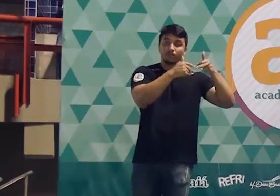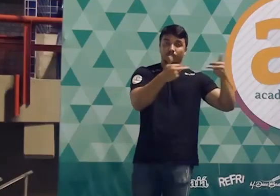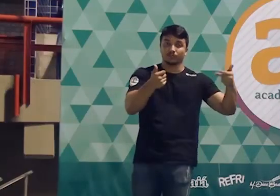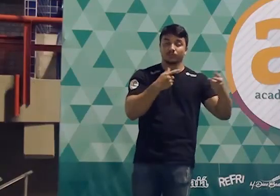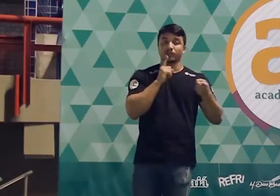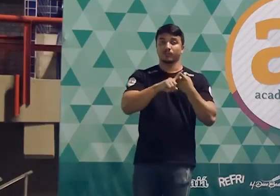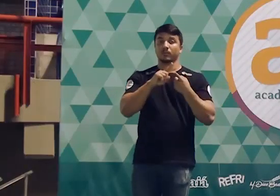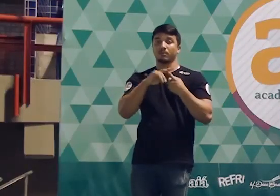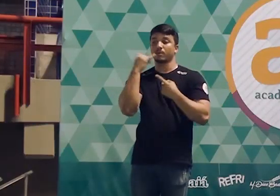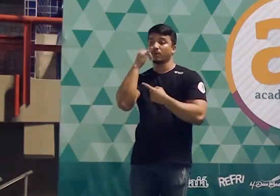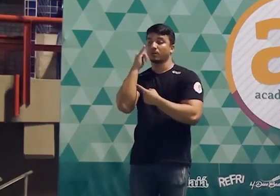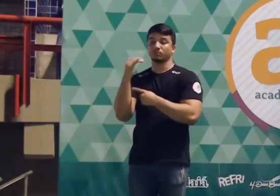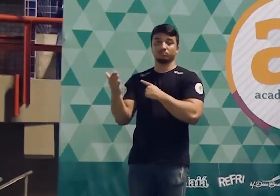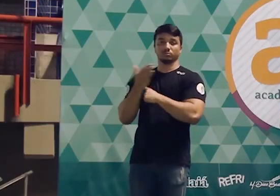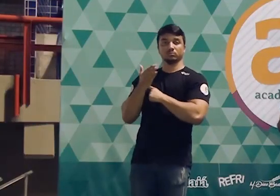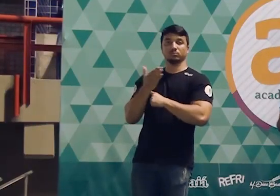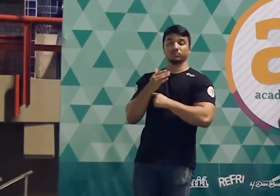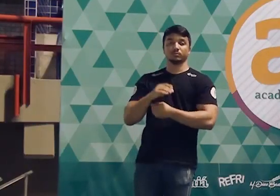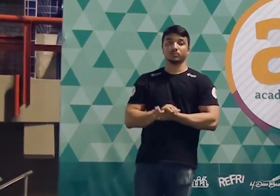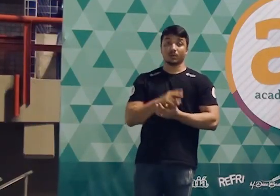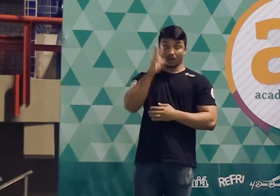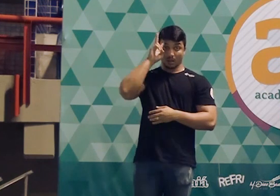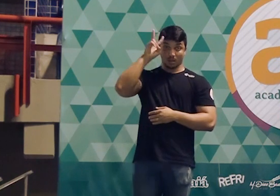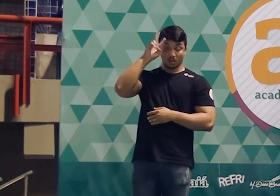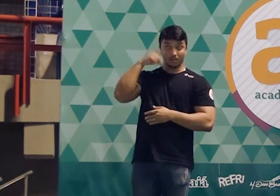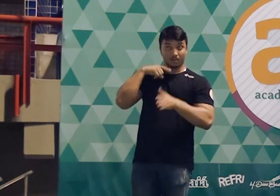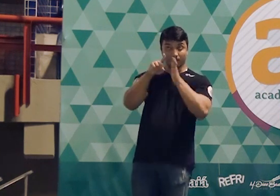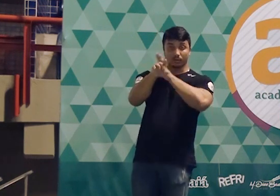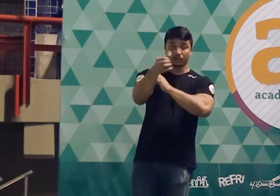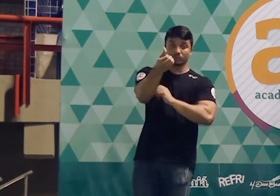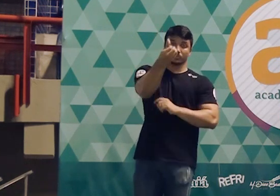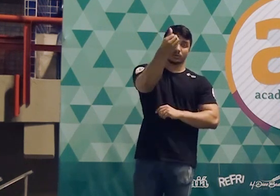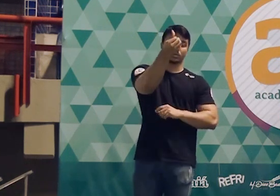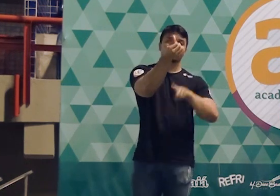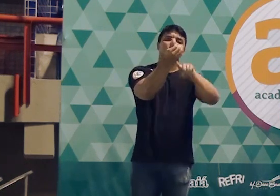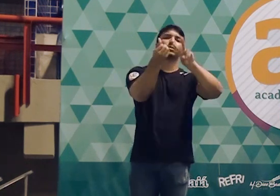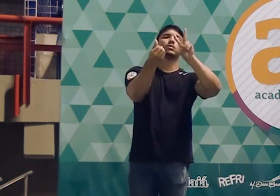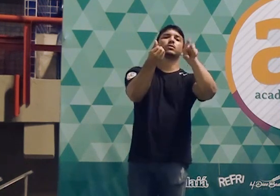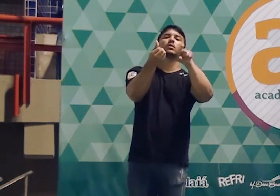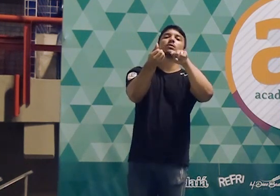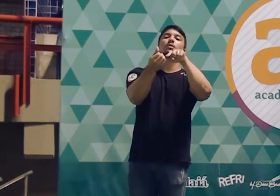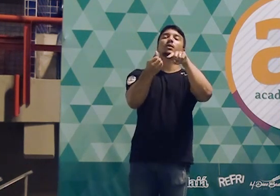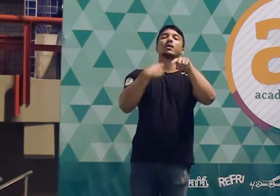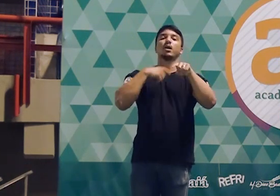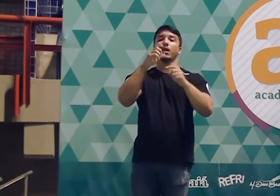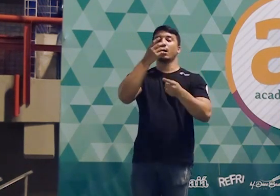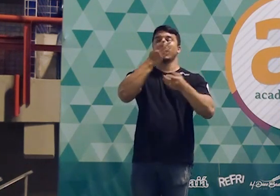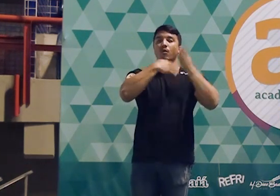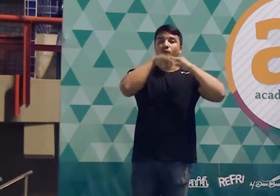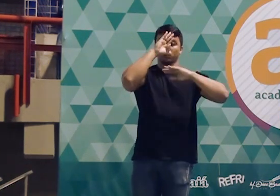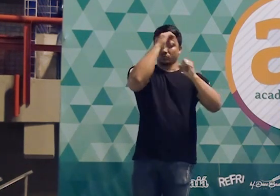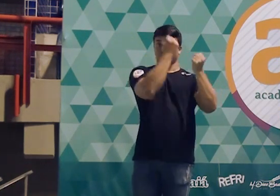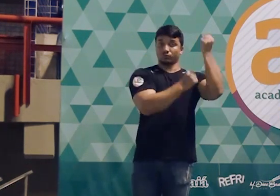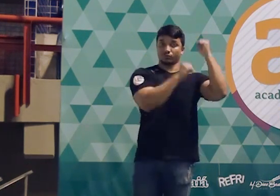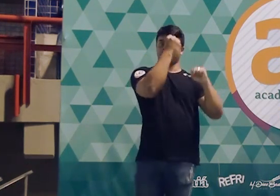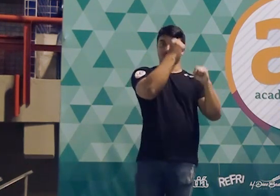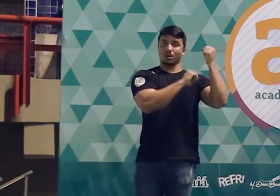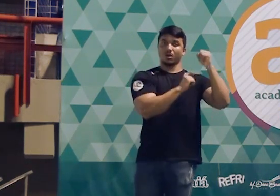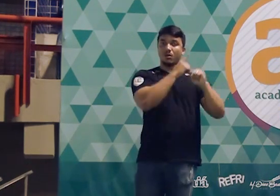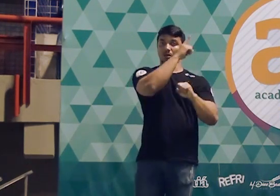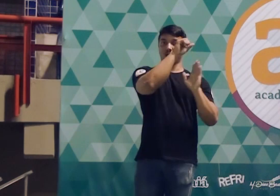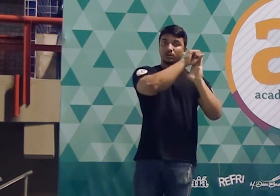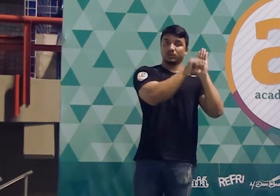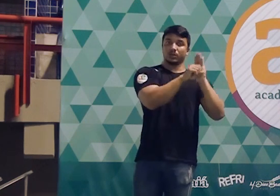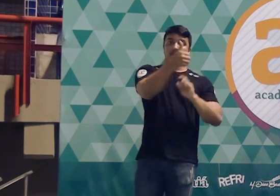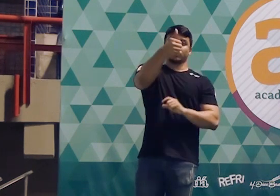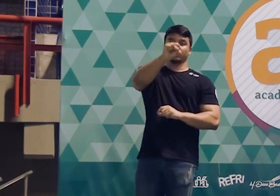abastecimento energético. Lembra que na questão 6, ele falou da Revolução Industrial, tá? Lá do